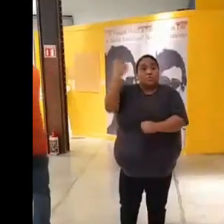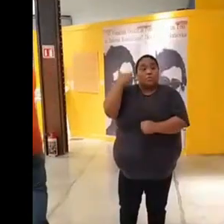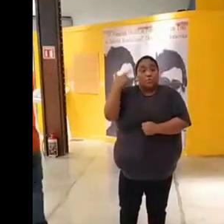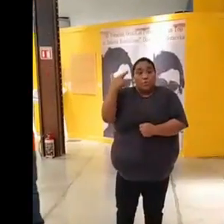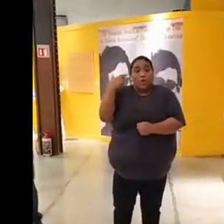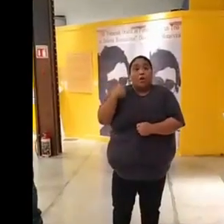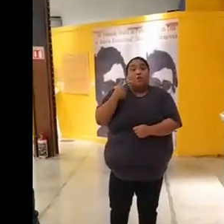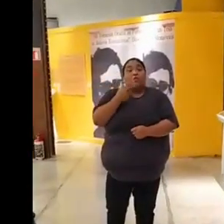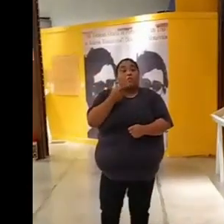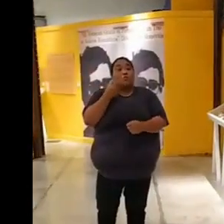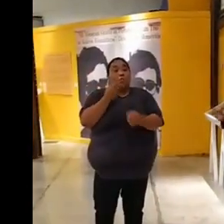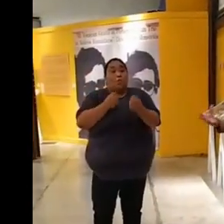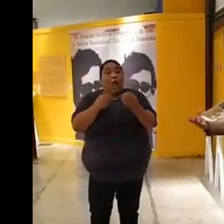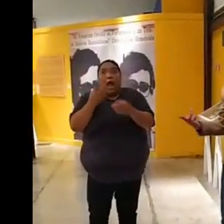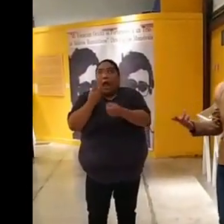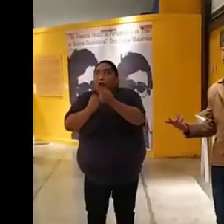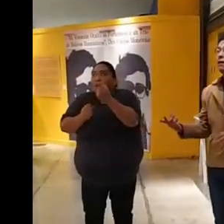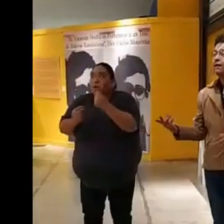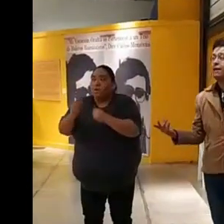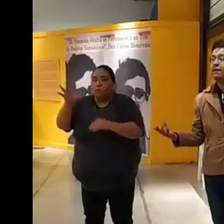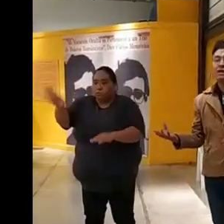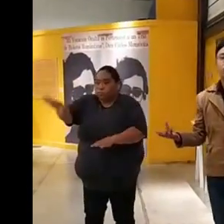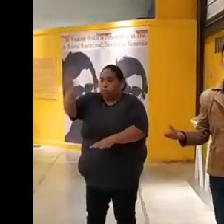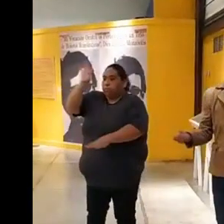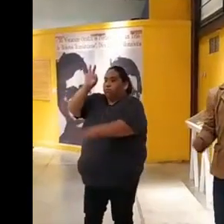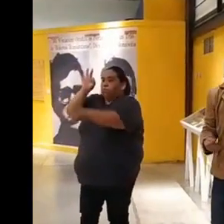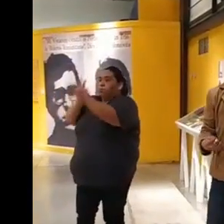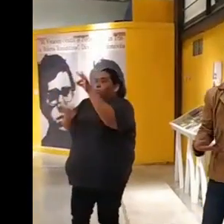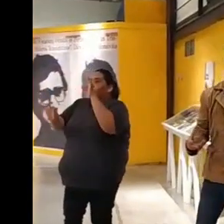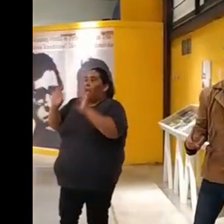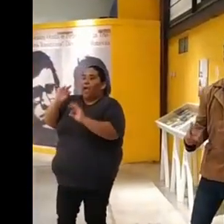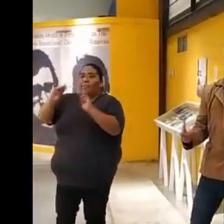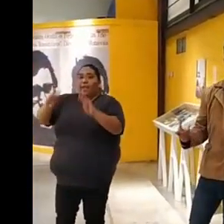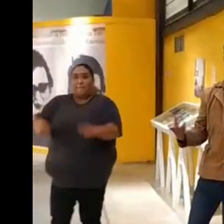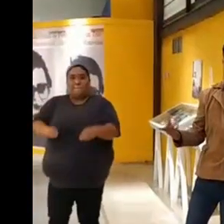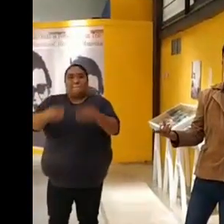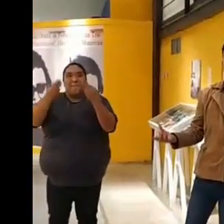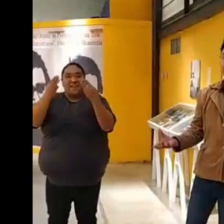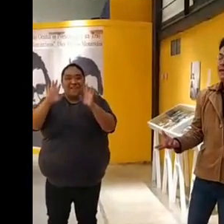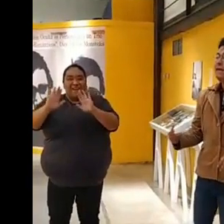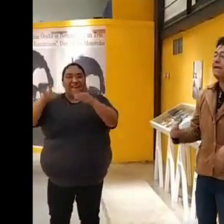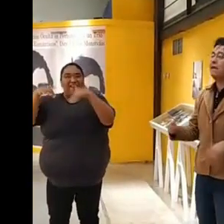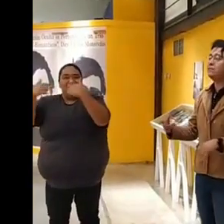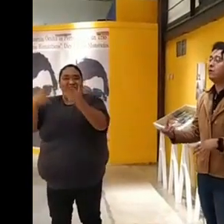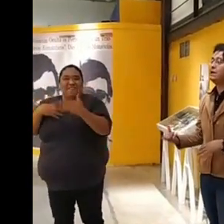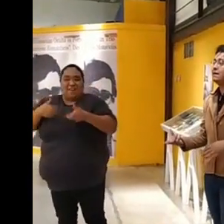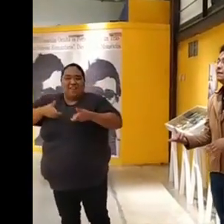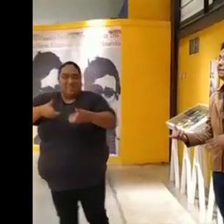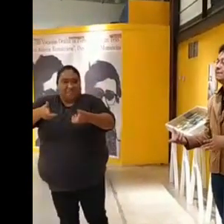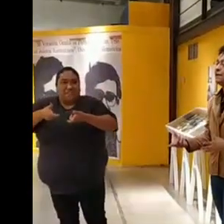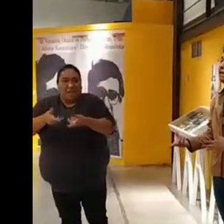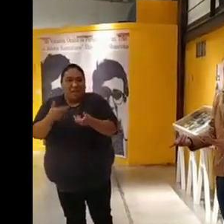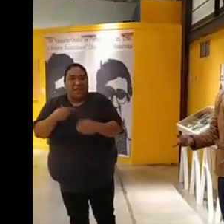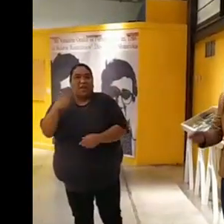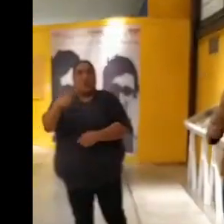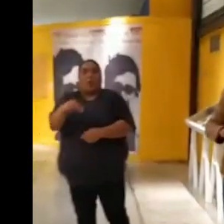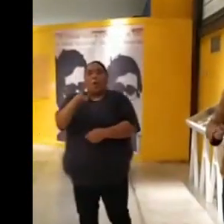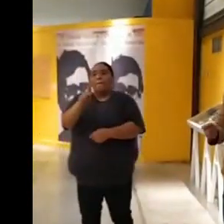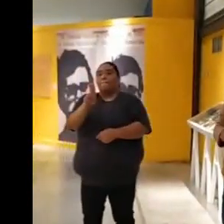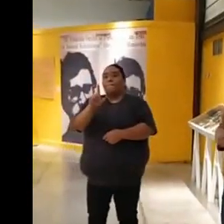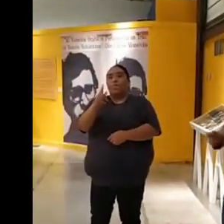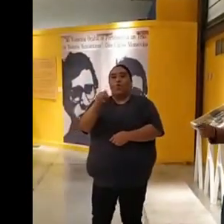se pudieron rescatar del mercado de las pulgas, ¿no?, donde conocemos habitualmente, y las cuales están,